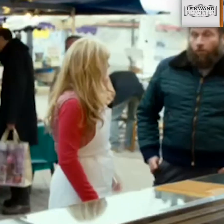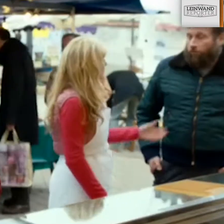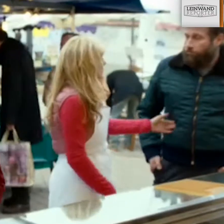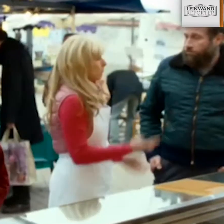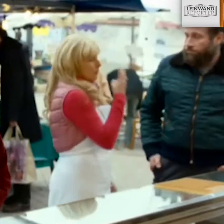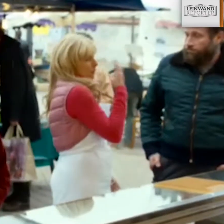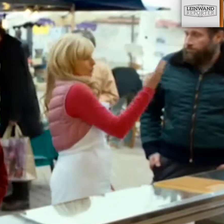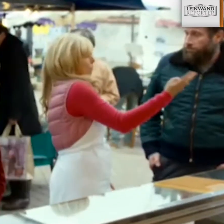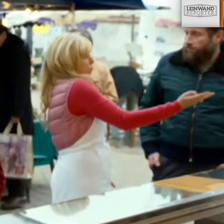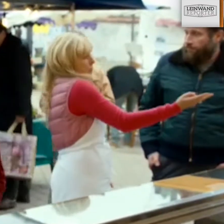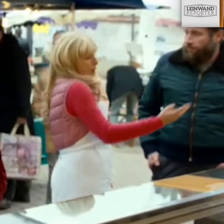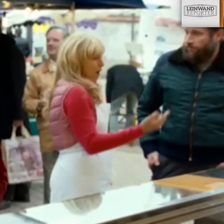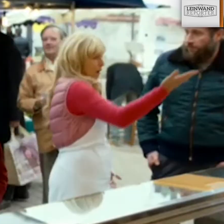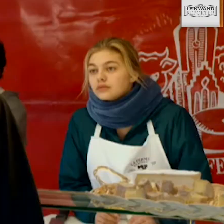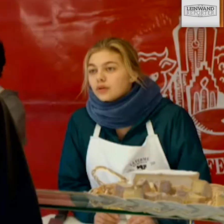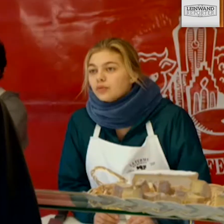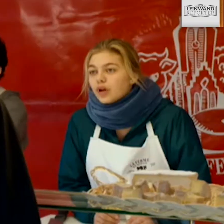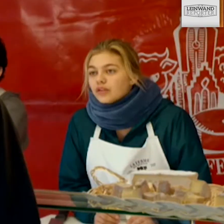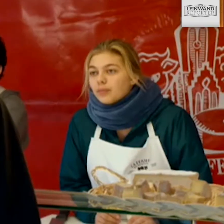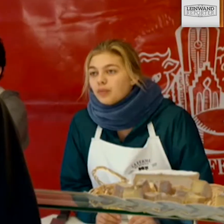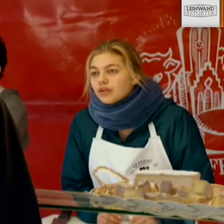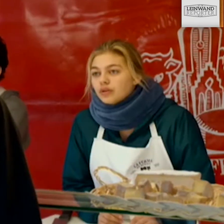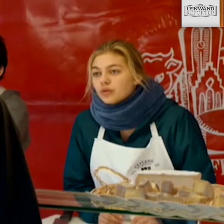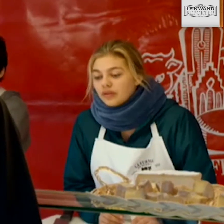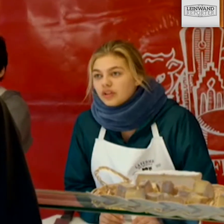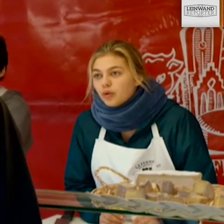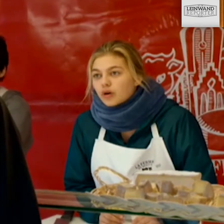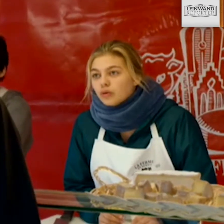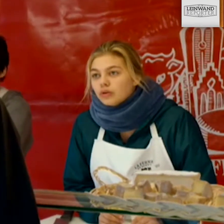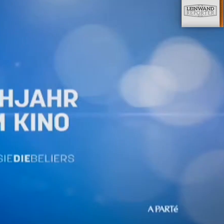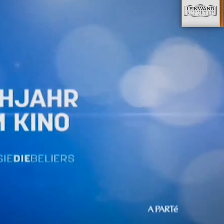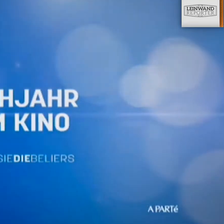die Leute von La Salle würden einen Gehörlosen wählen? Warum sollten Sie keinen Gehörlosen wählen? Sie haben ja auch einen Idioten gewählt.